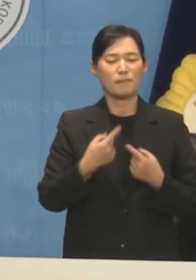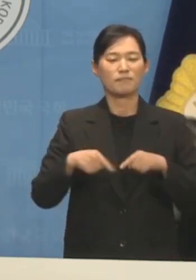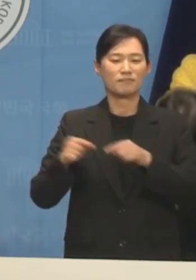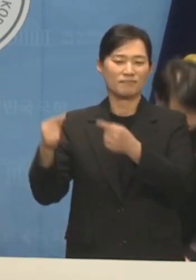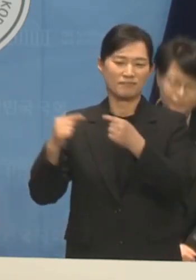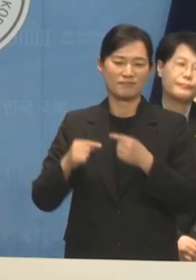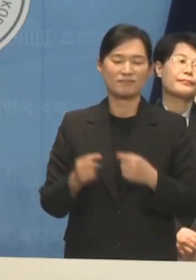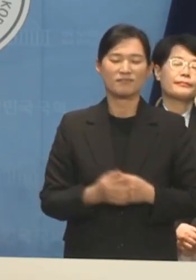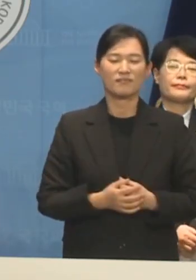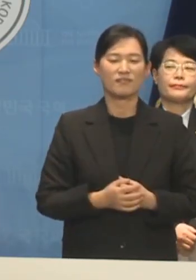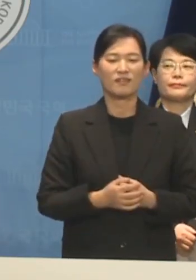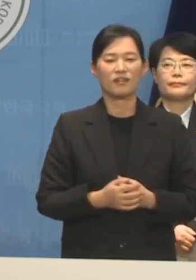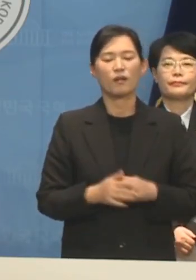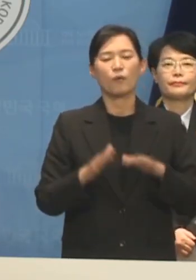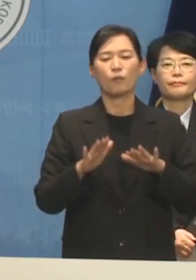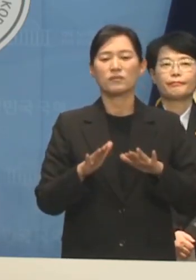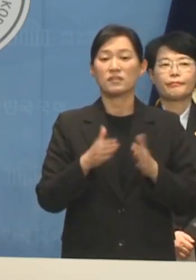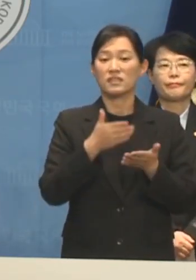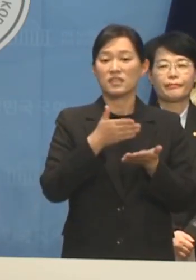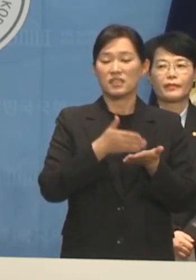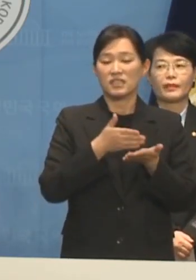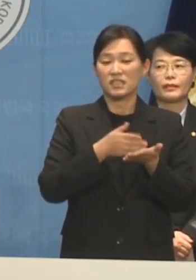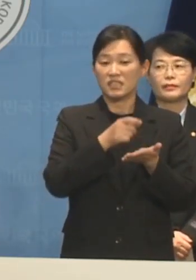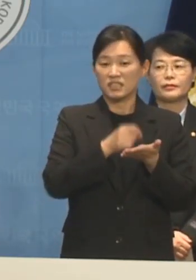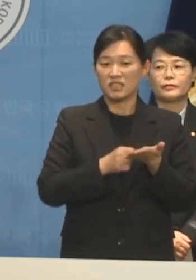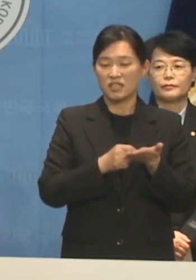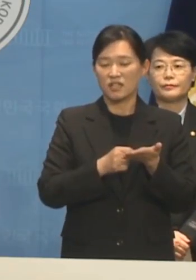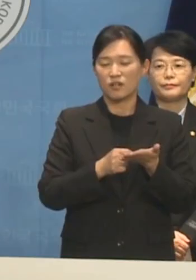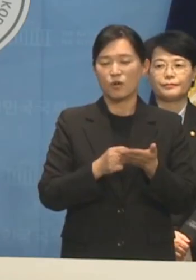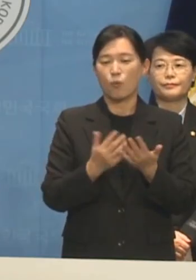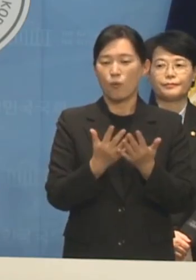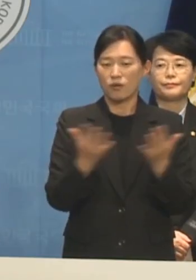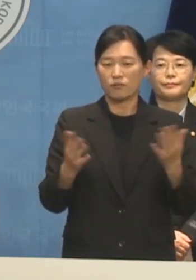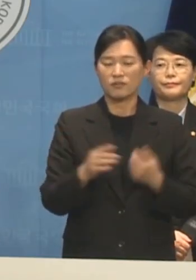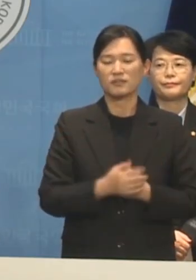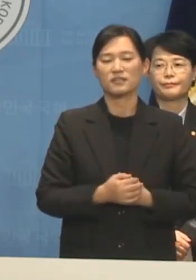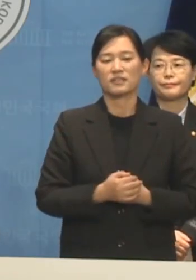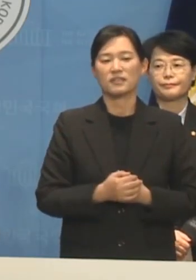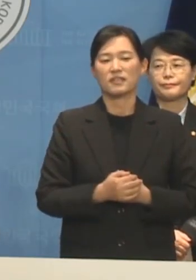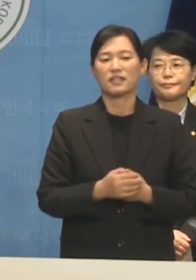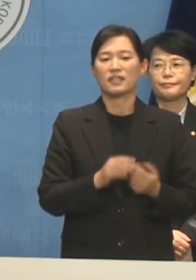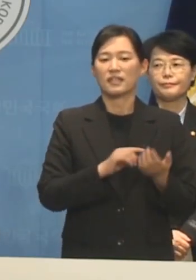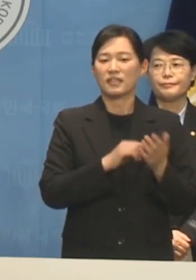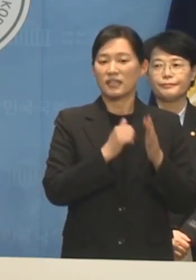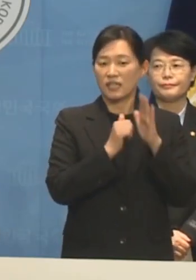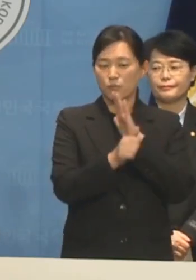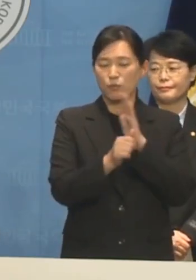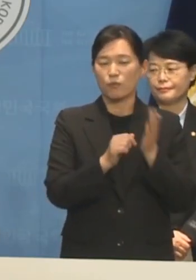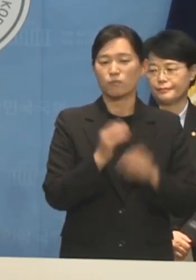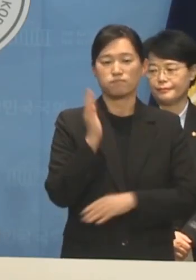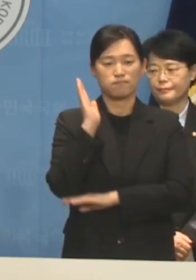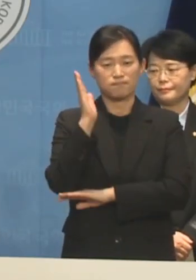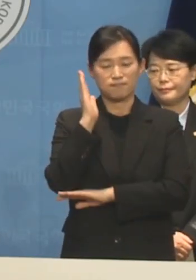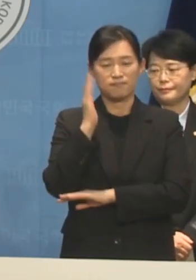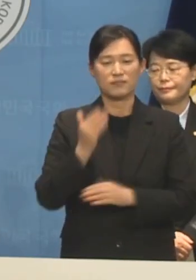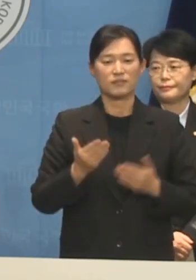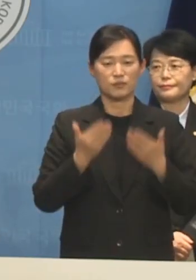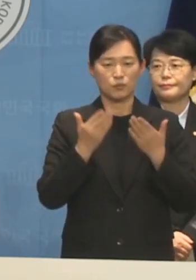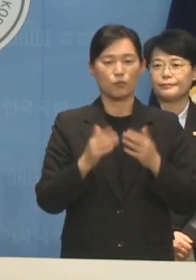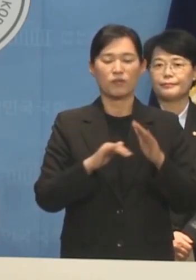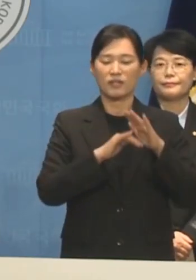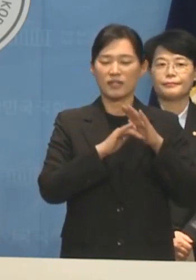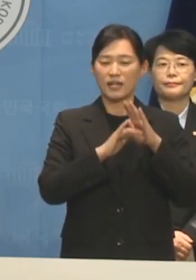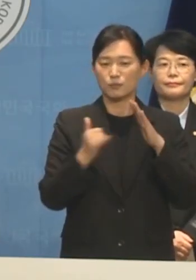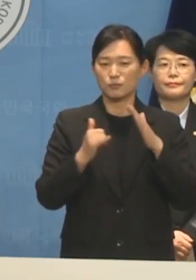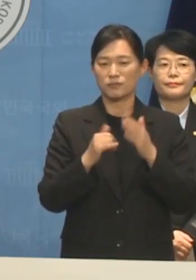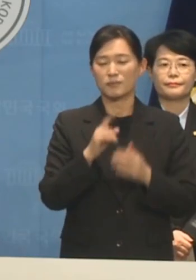주셨습니다. 오늘 기자회견은 먼저 대표 발의자와 유가족의 발언을 듣고 기자회견문을 함께 낭독하는 걸로 진행하겠습니다.